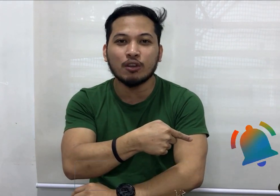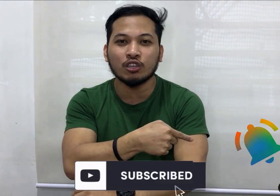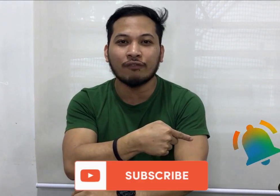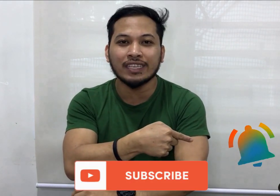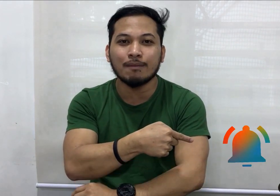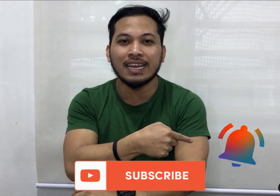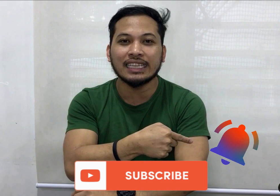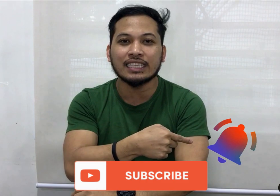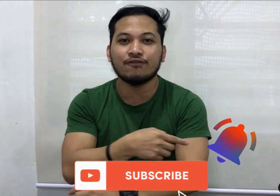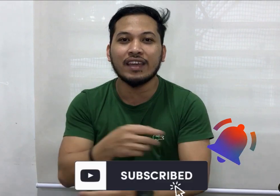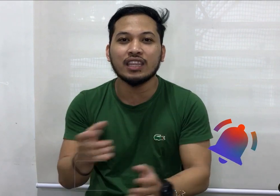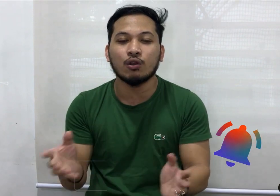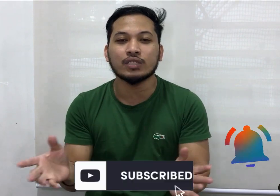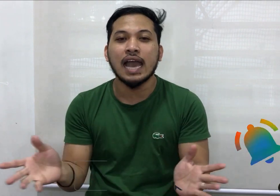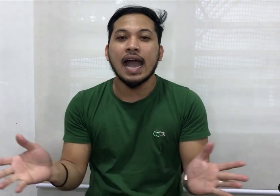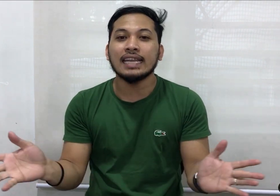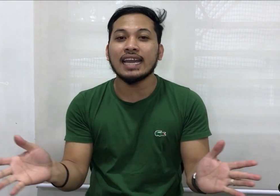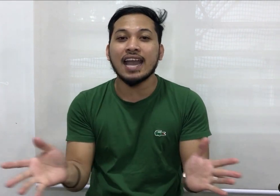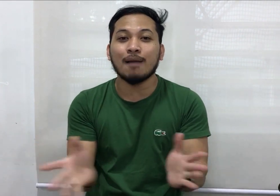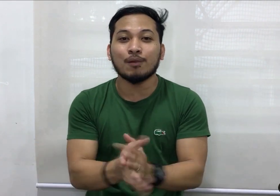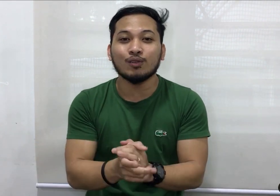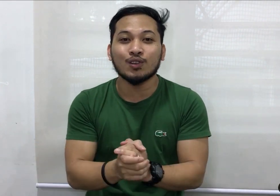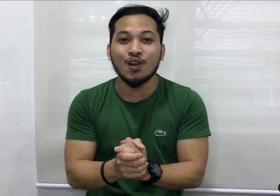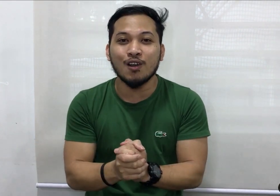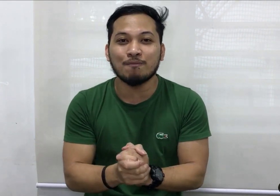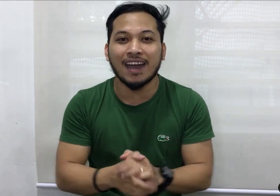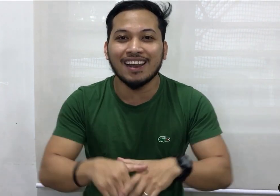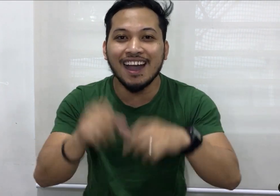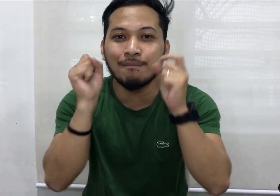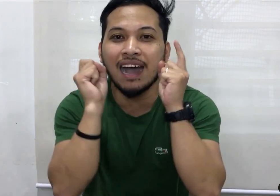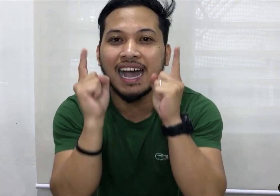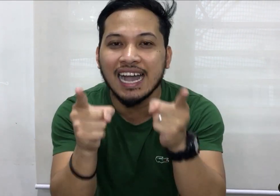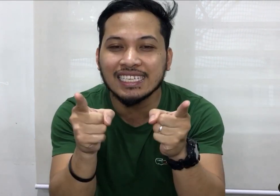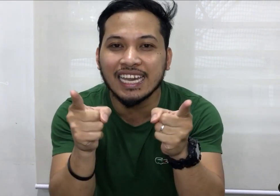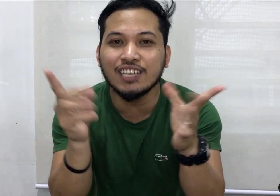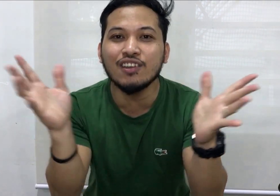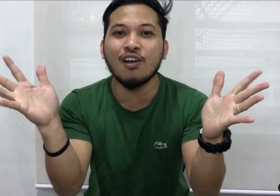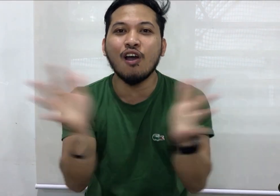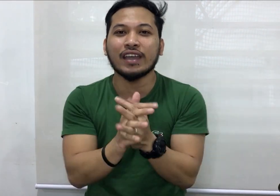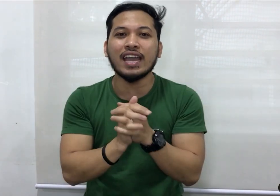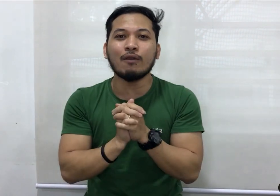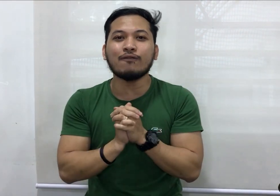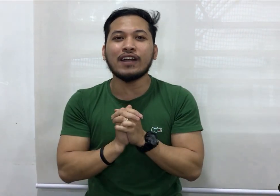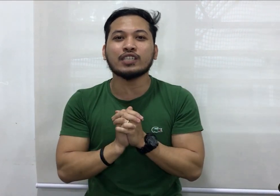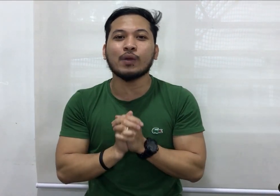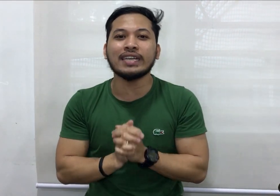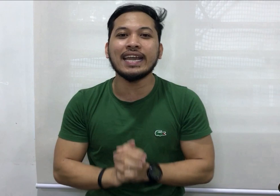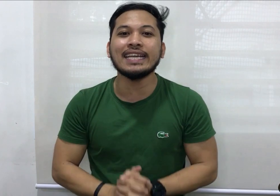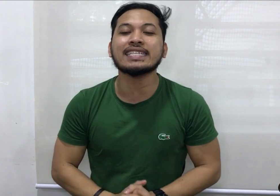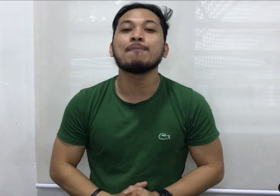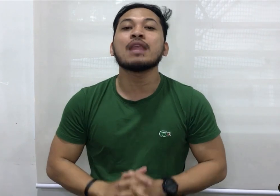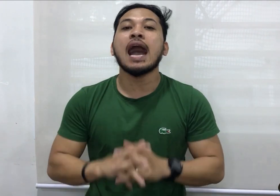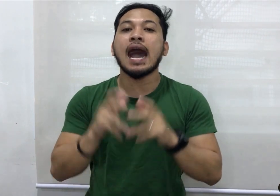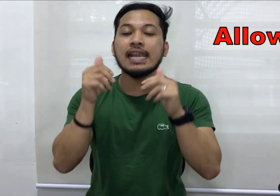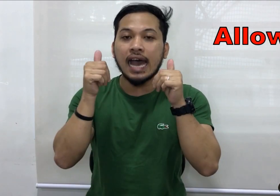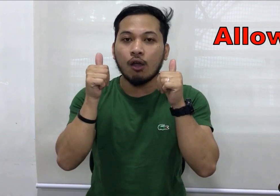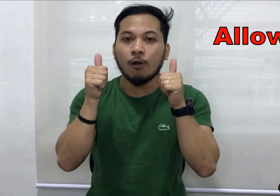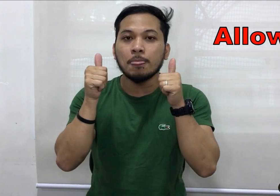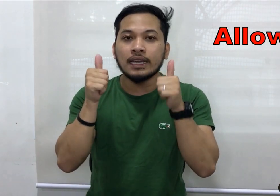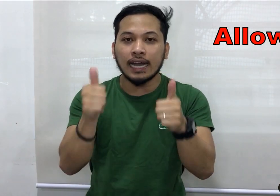kang ma-notify sa mga latest videos na i-upload ko para lamang sa inyo. Okay, our first word is allow.